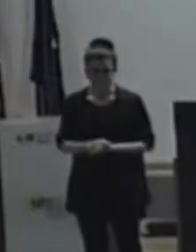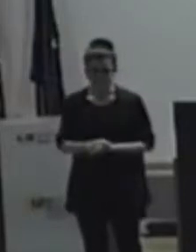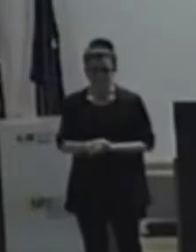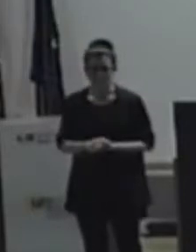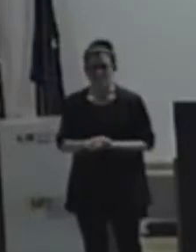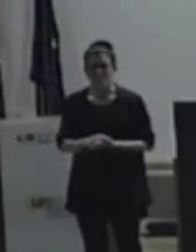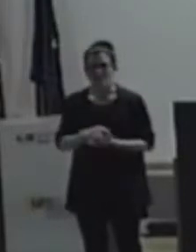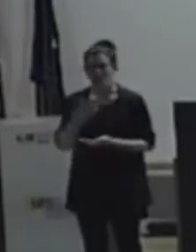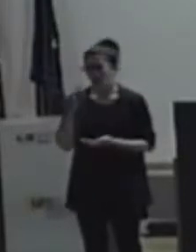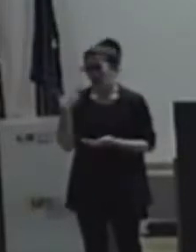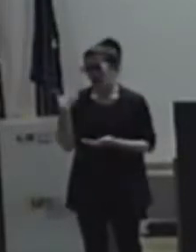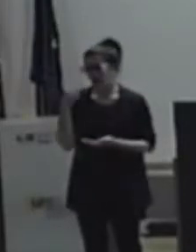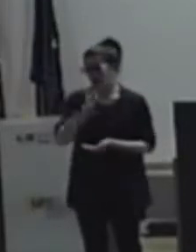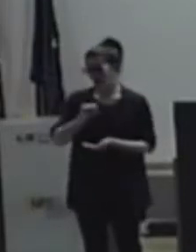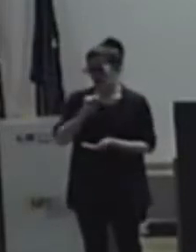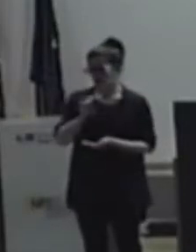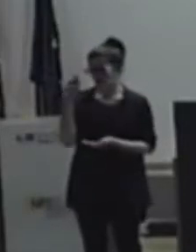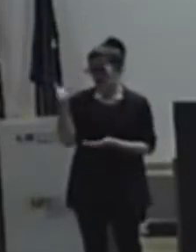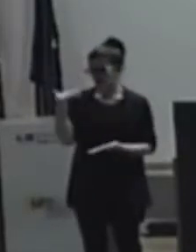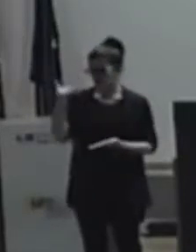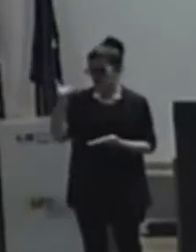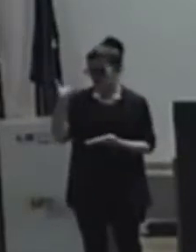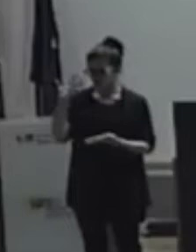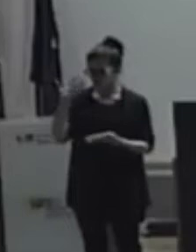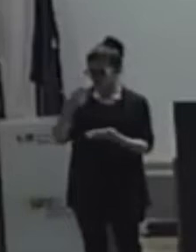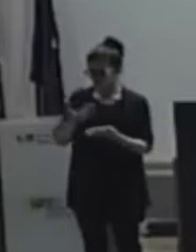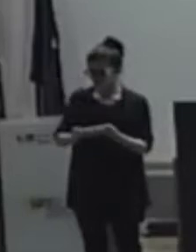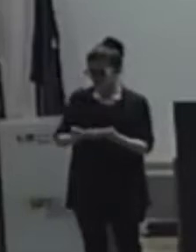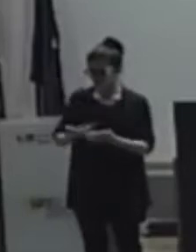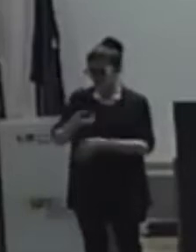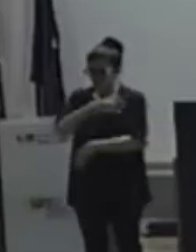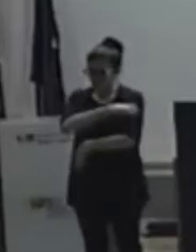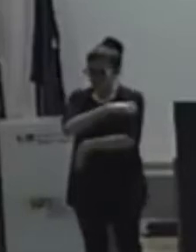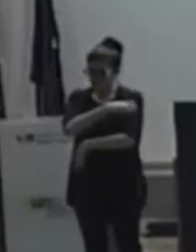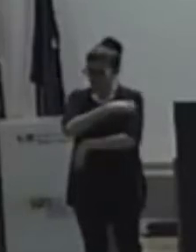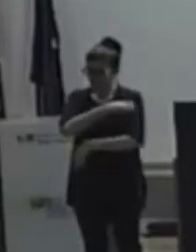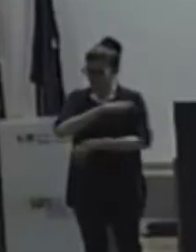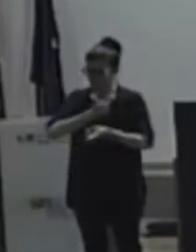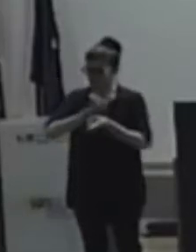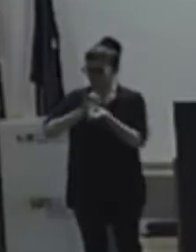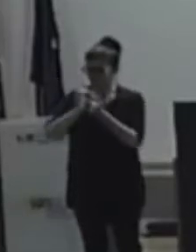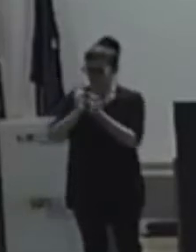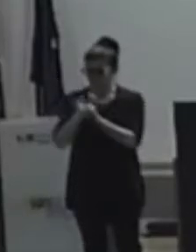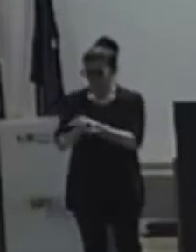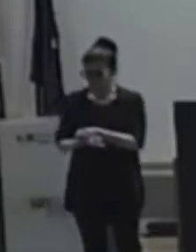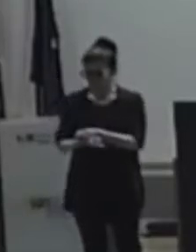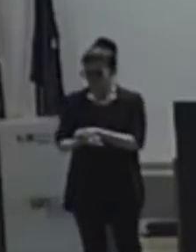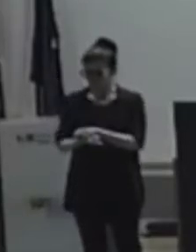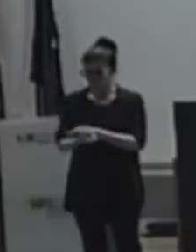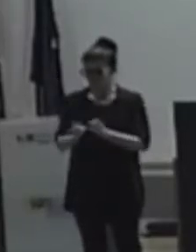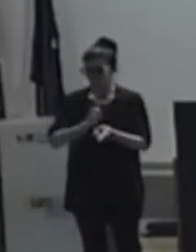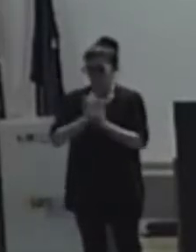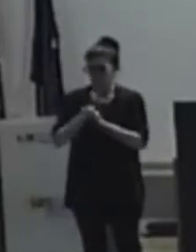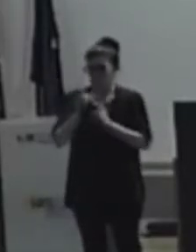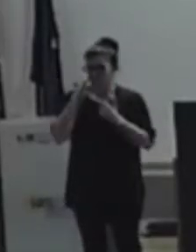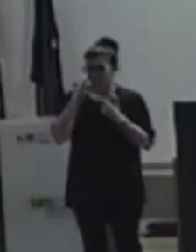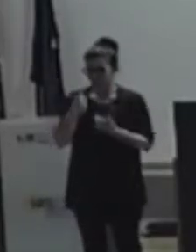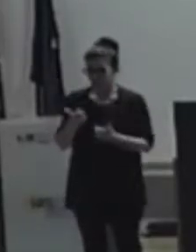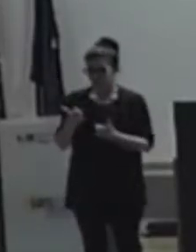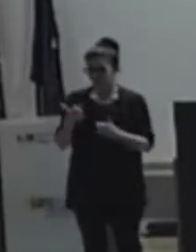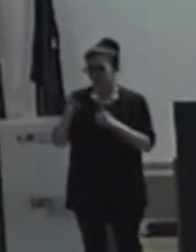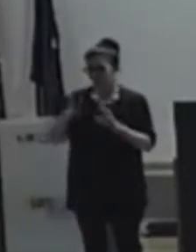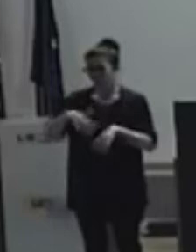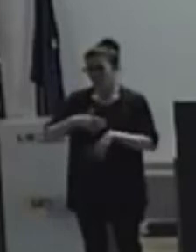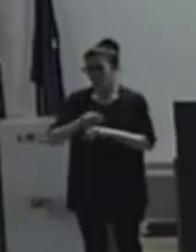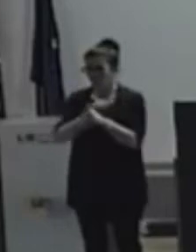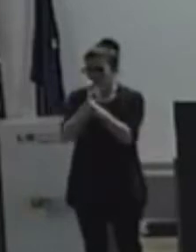Últimamente, desde hace unos años que la monitorización ha cambiado y ha cambiado tanto que ha cambiado la manera en la